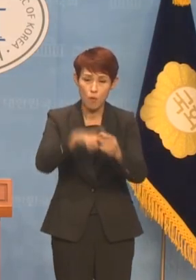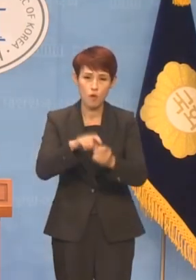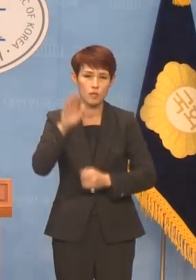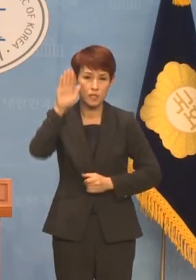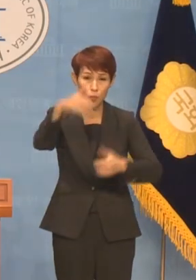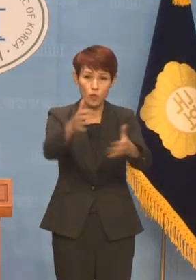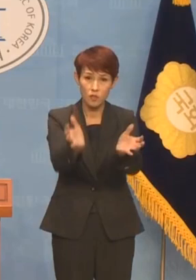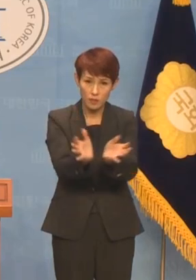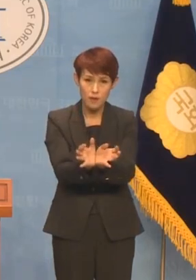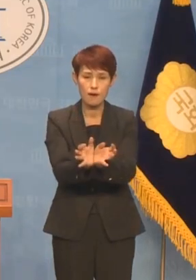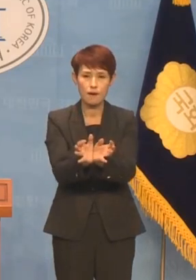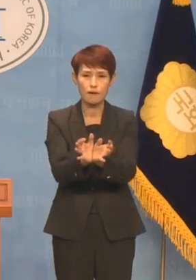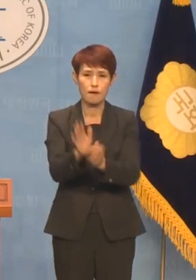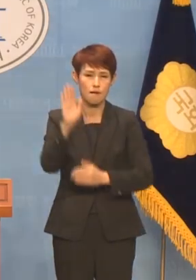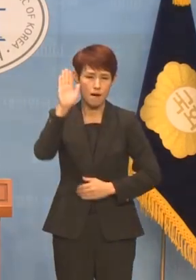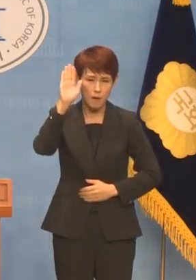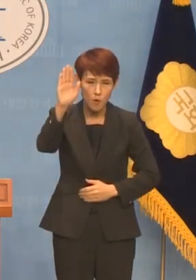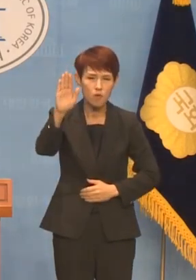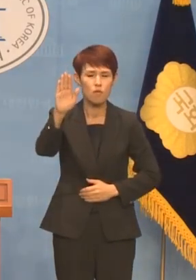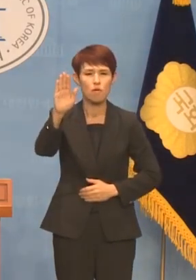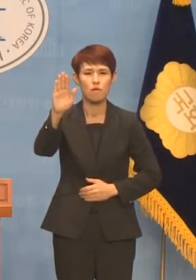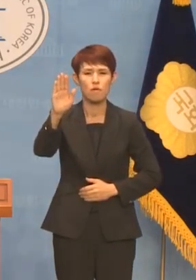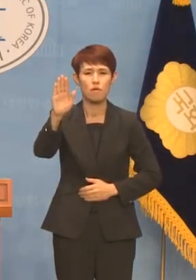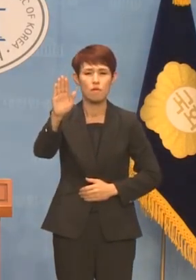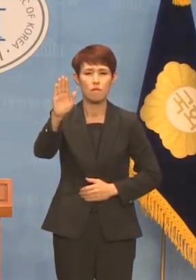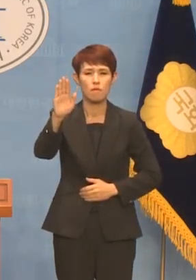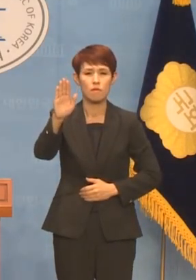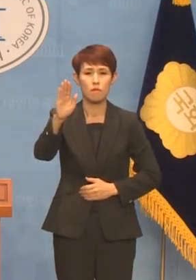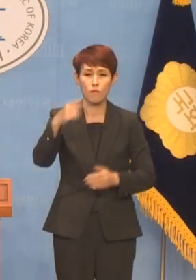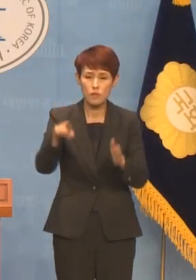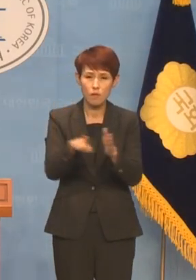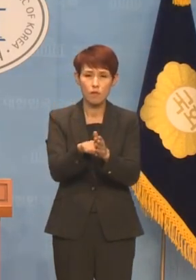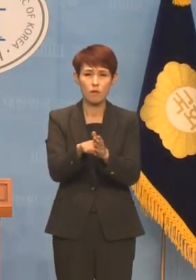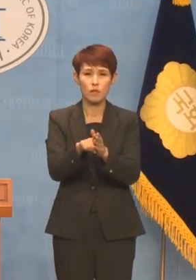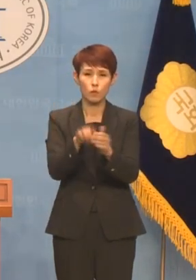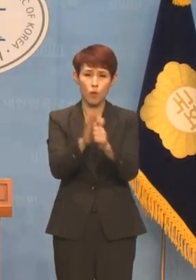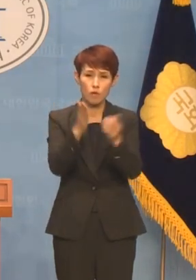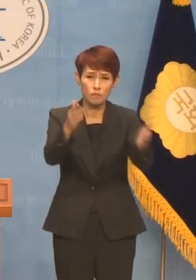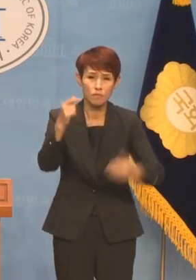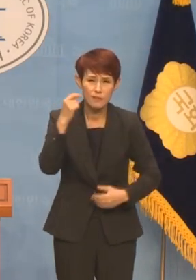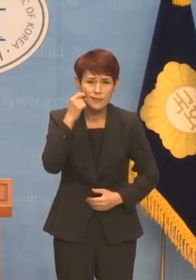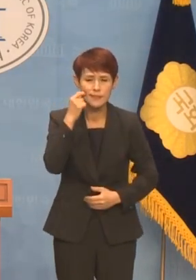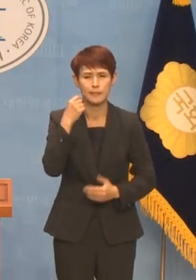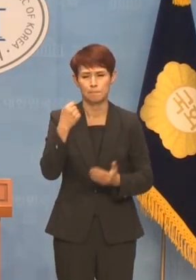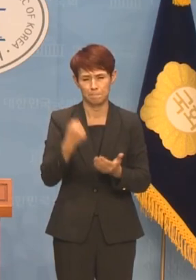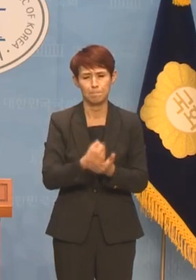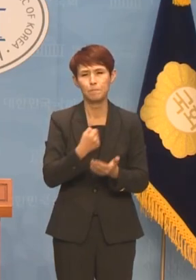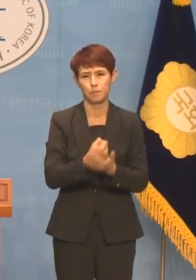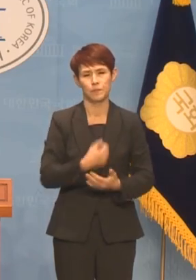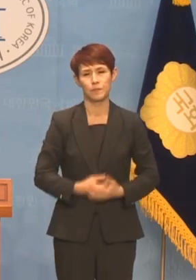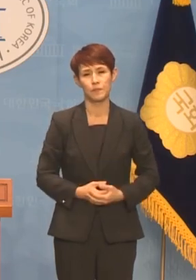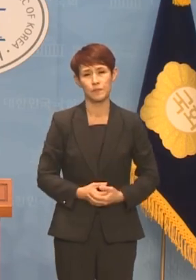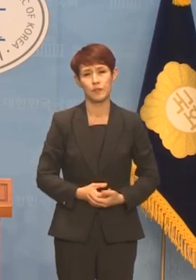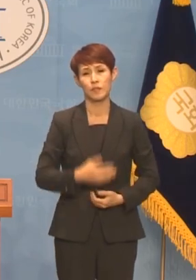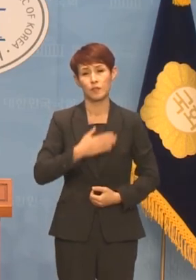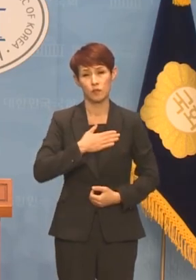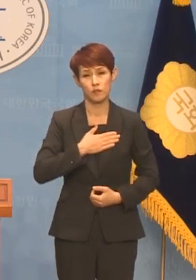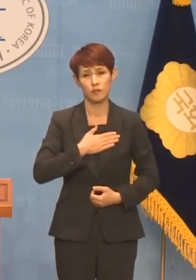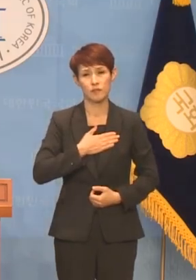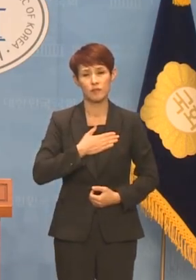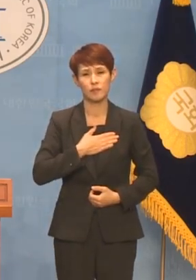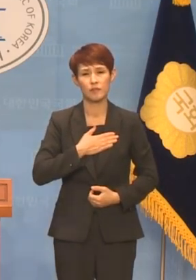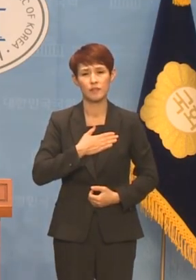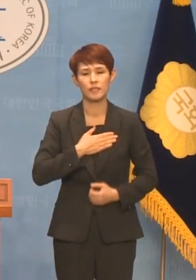진보정당의 지속 가능한 전망을 끝내 열어내지 못한 것이 큰 회한으로 남습니다. 이제 저는